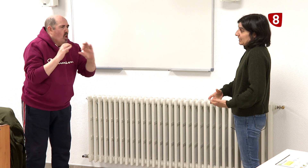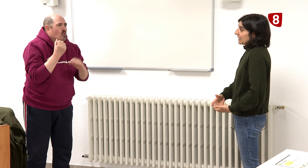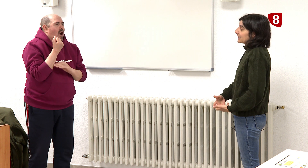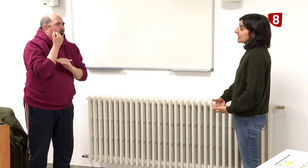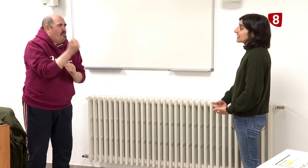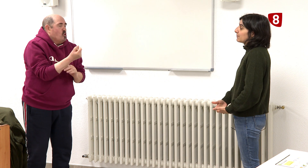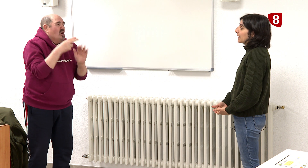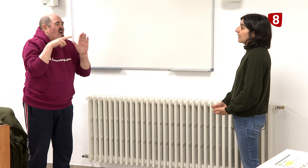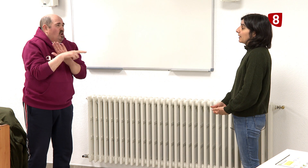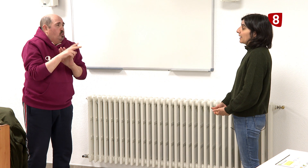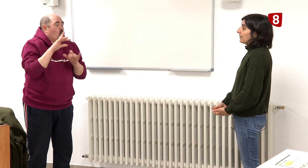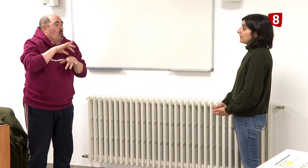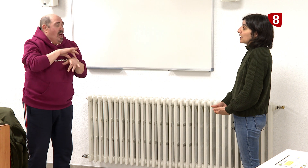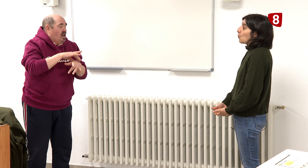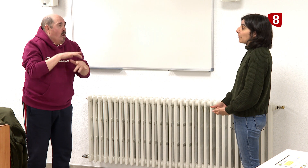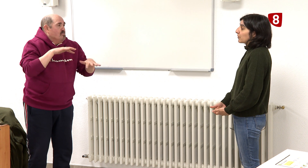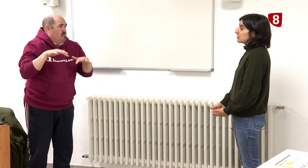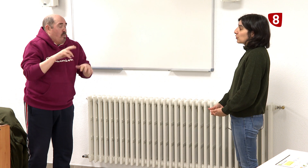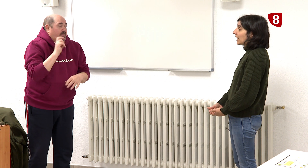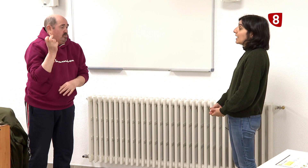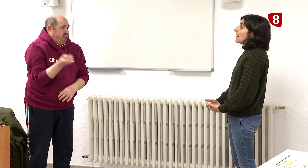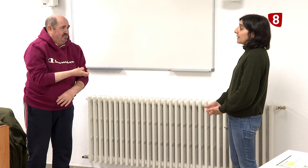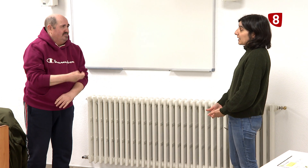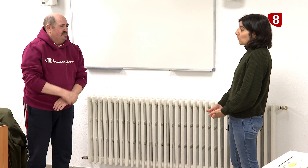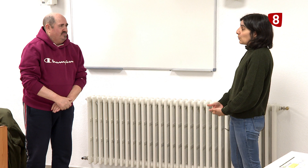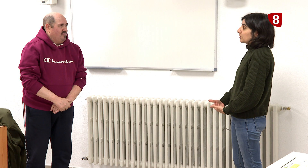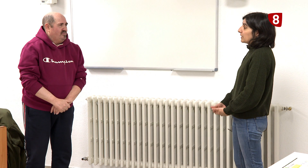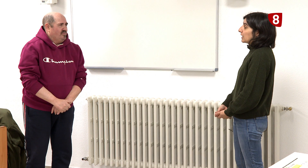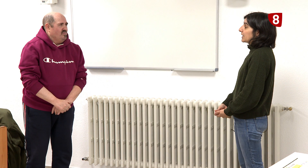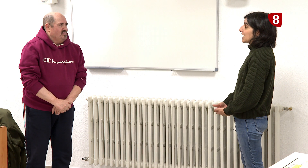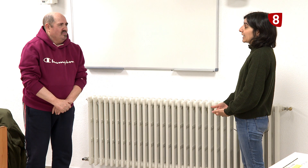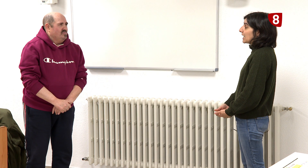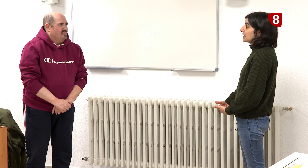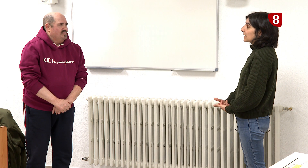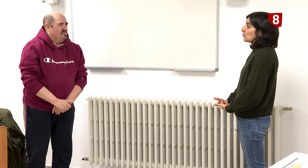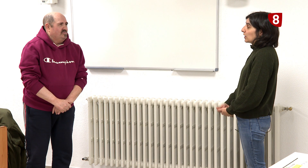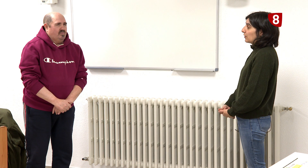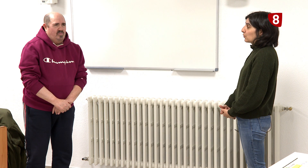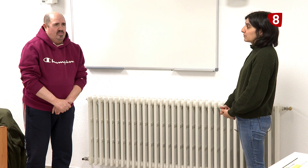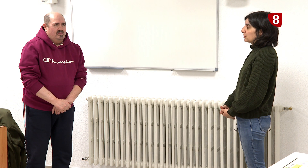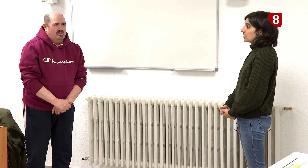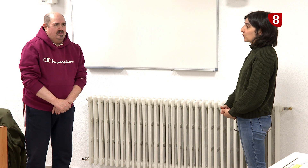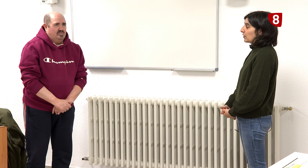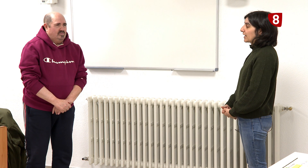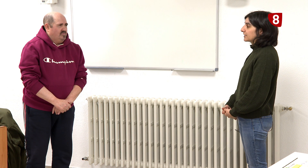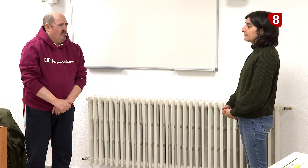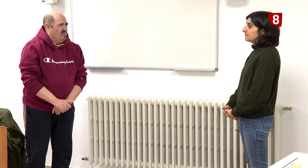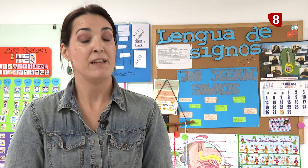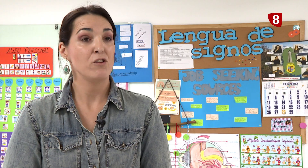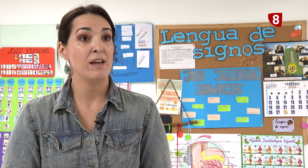necesitan estas clases para ser un buen profesional, para que luego pues, puedan hacer esa guía y esa comunicación con las personas sordociegas. Dentro